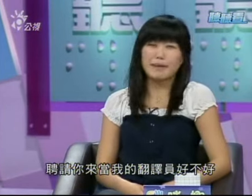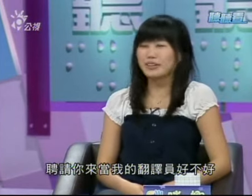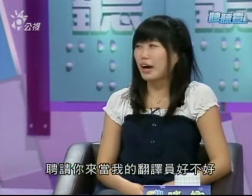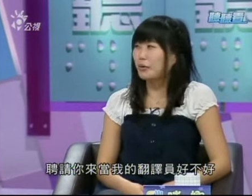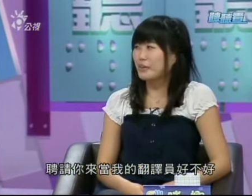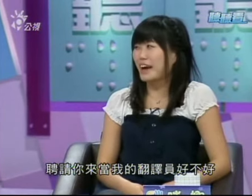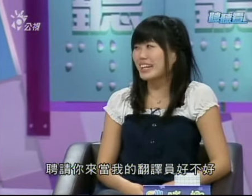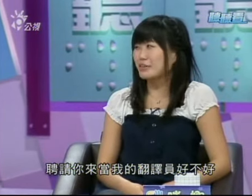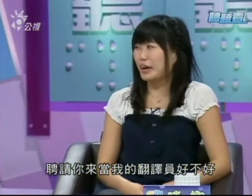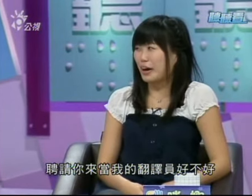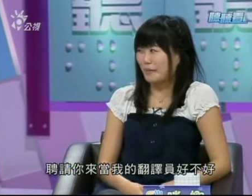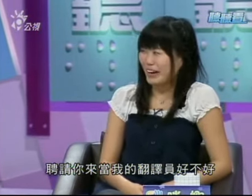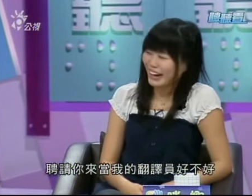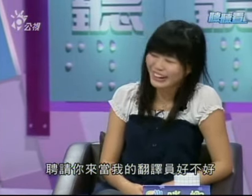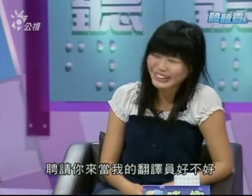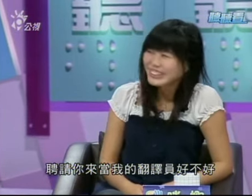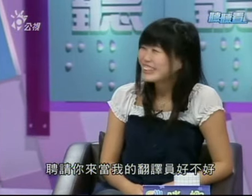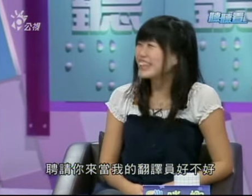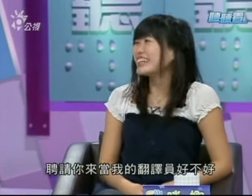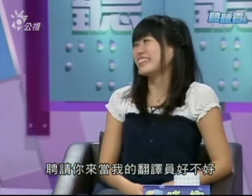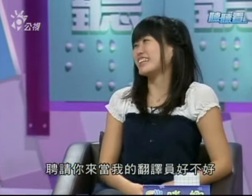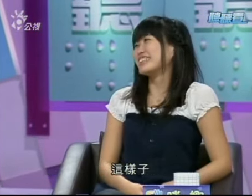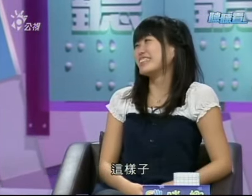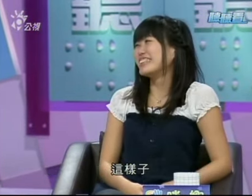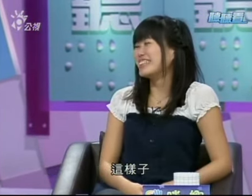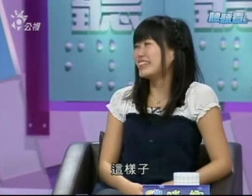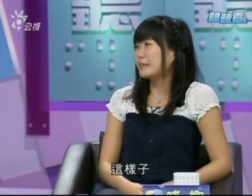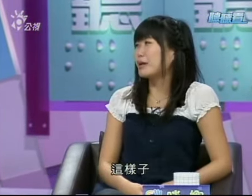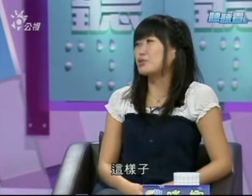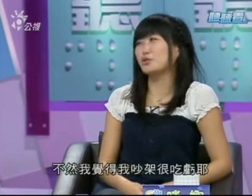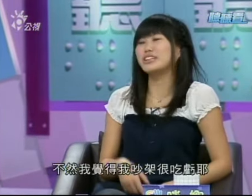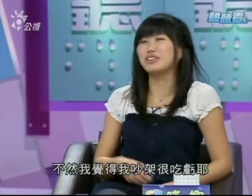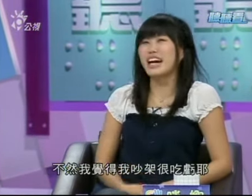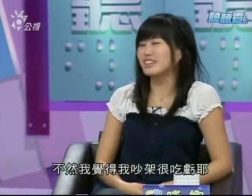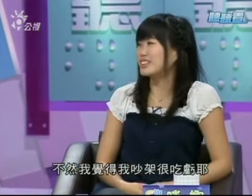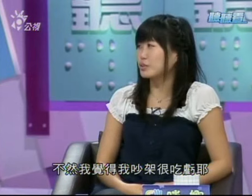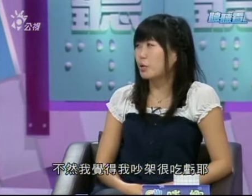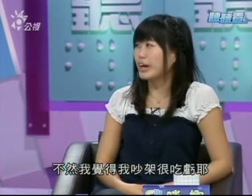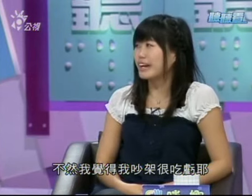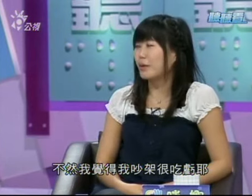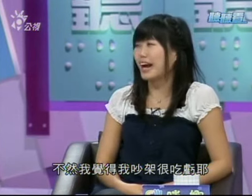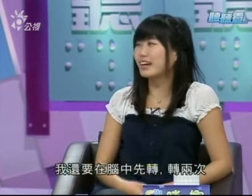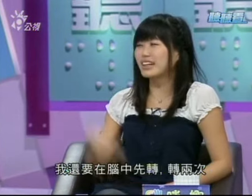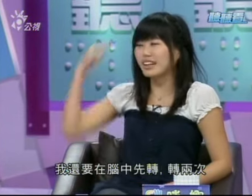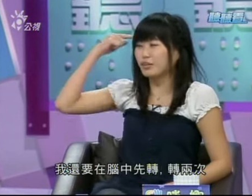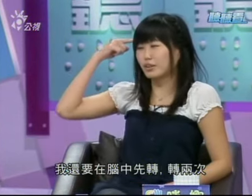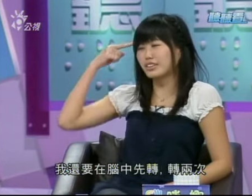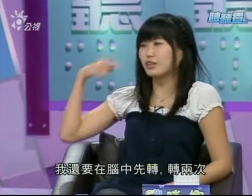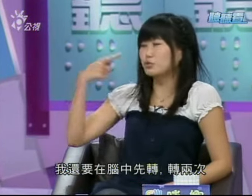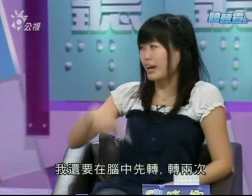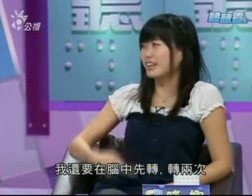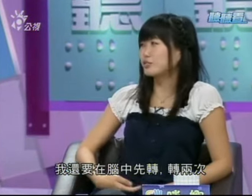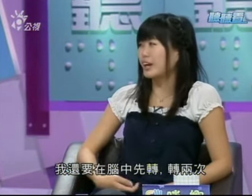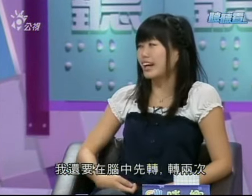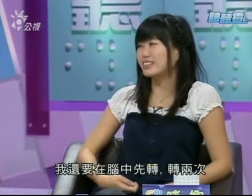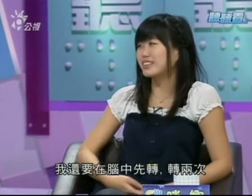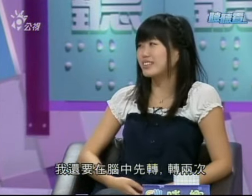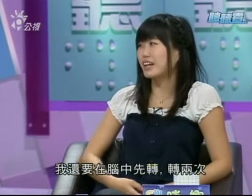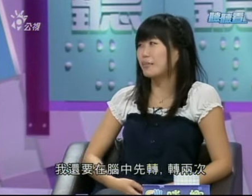来当我的翻译员好不好这样子不然我觉得我吵架很吃亏耶我还要在脑中先转两次才有